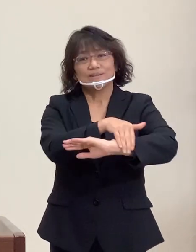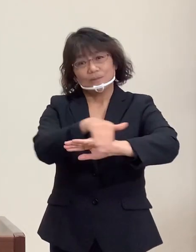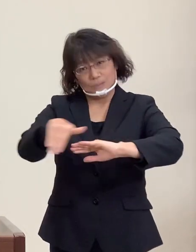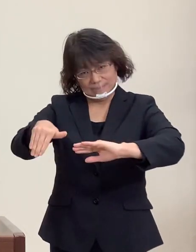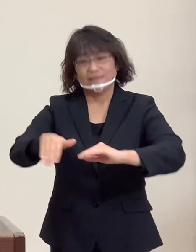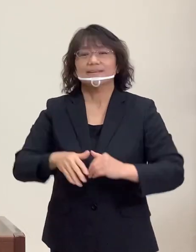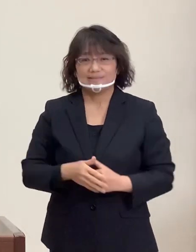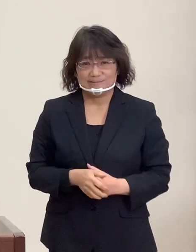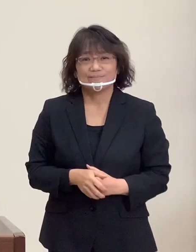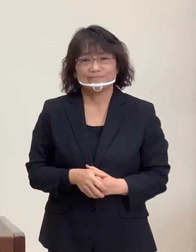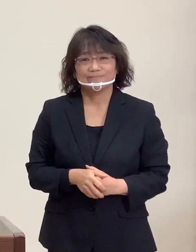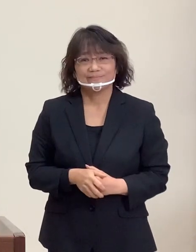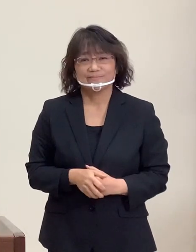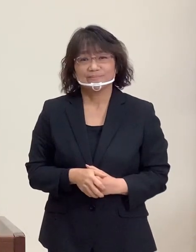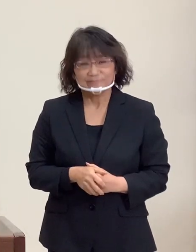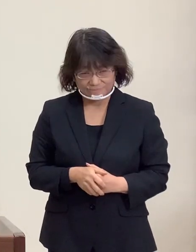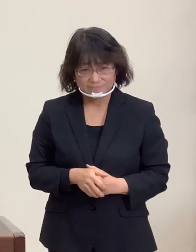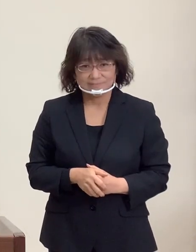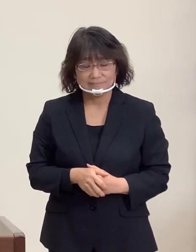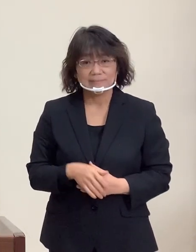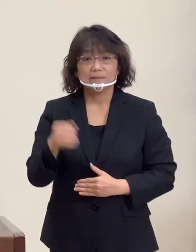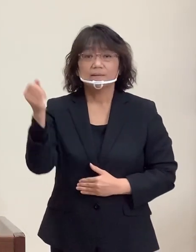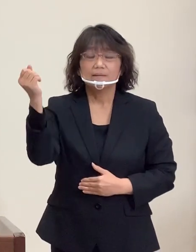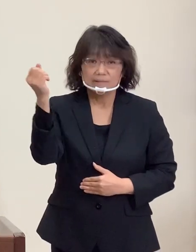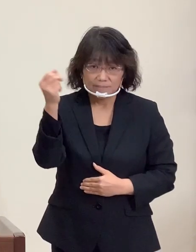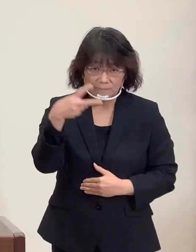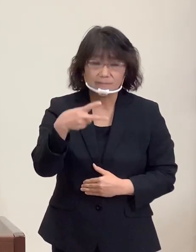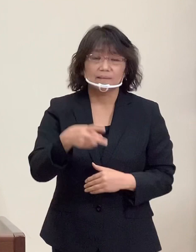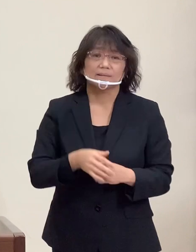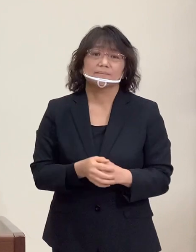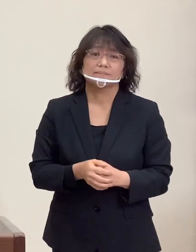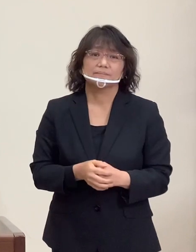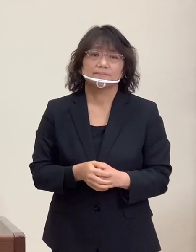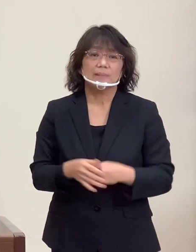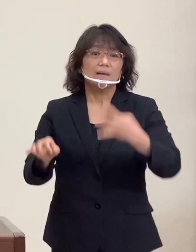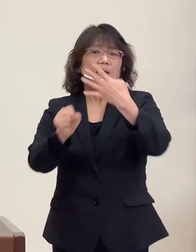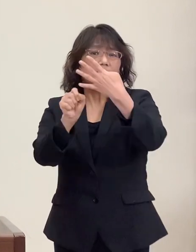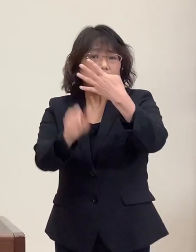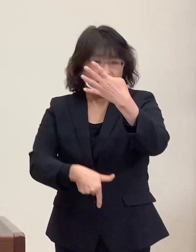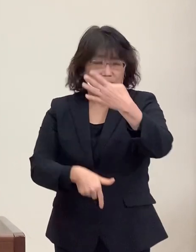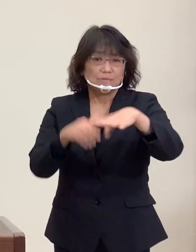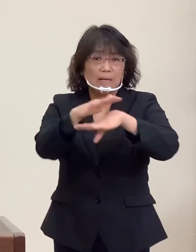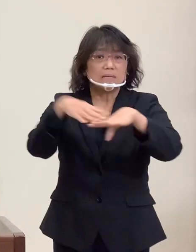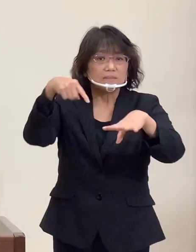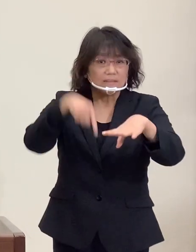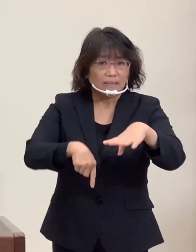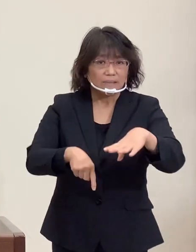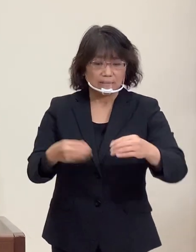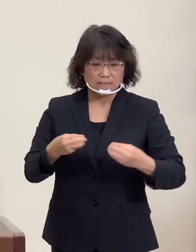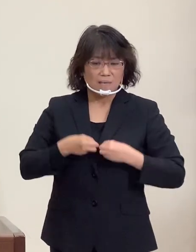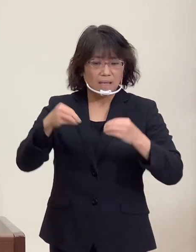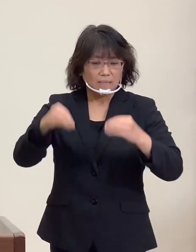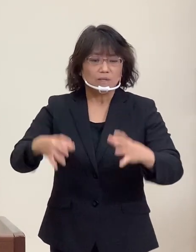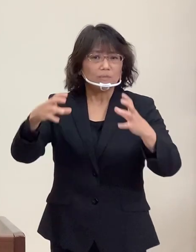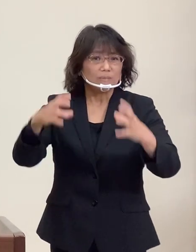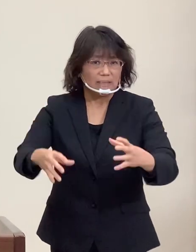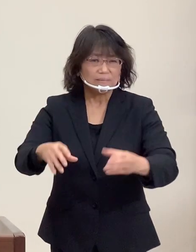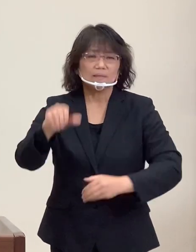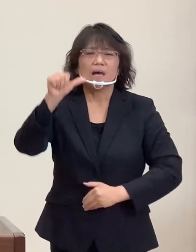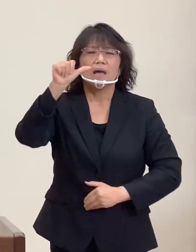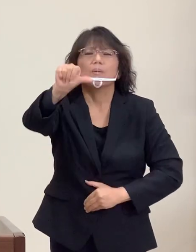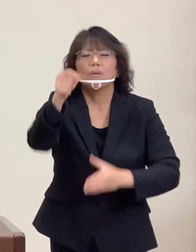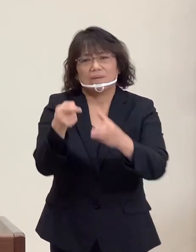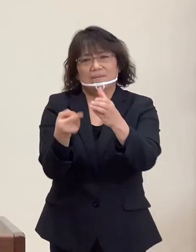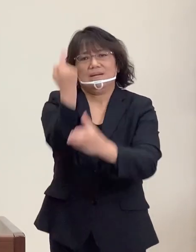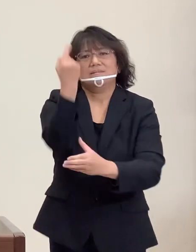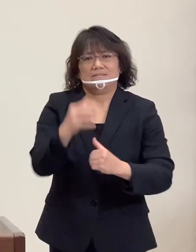なっておりますそうした明るい話題がある一方で今月は白井ですでに小県のクラスターが発生して